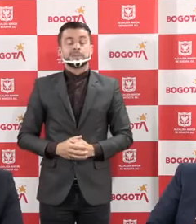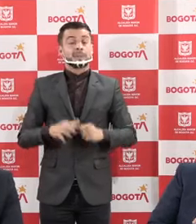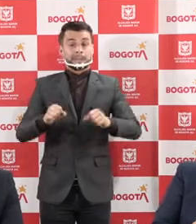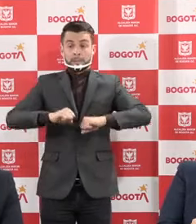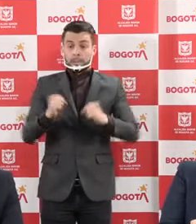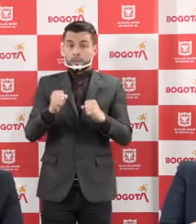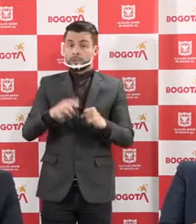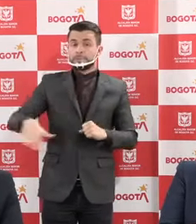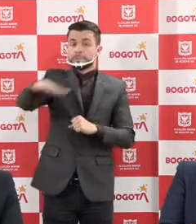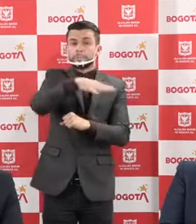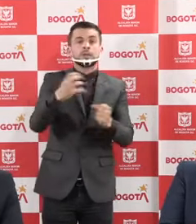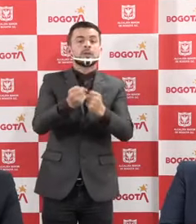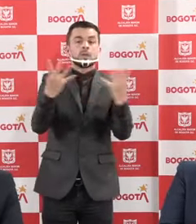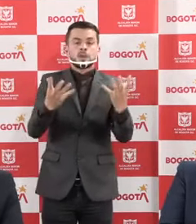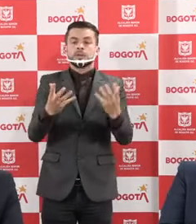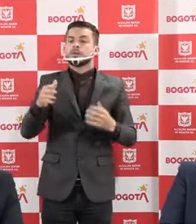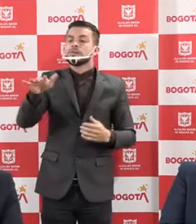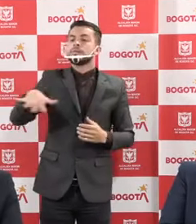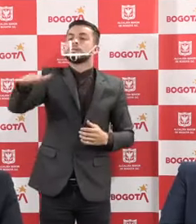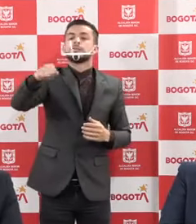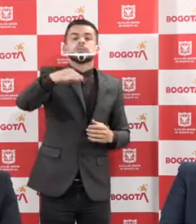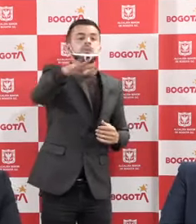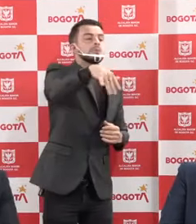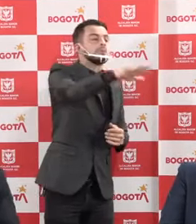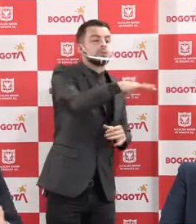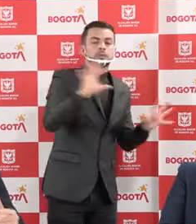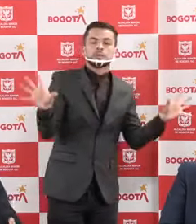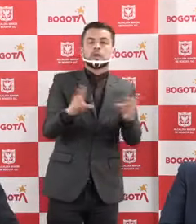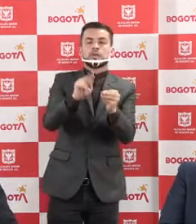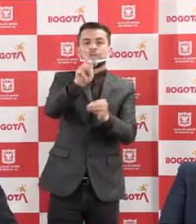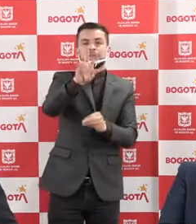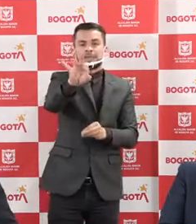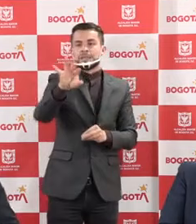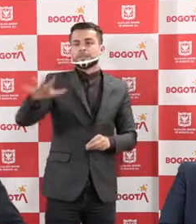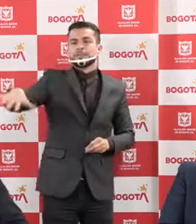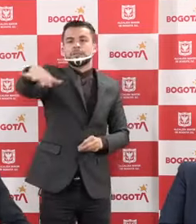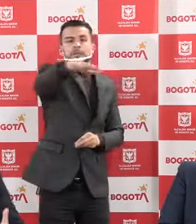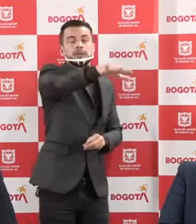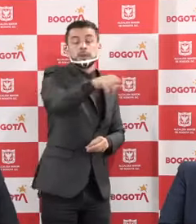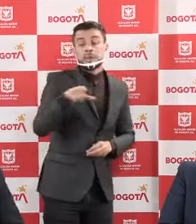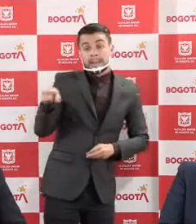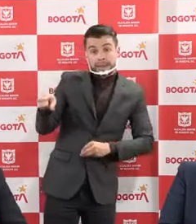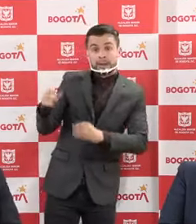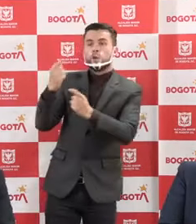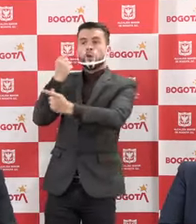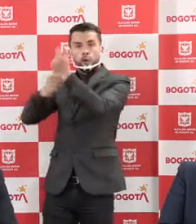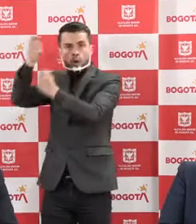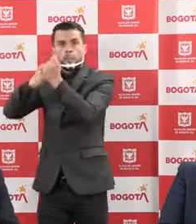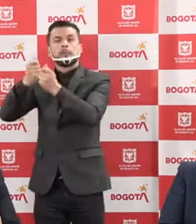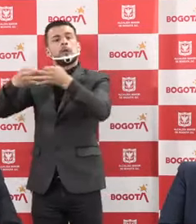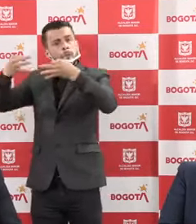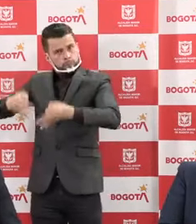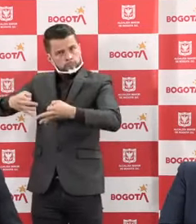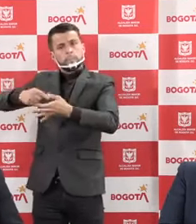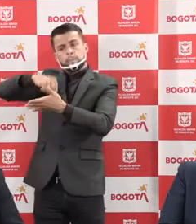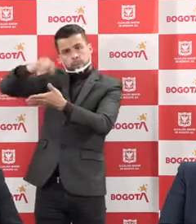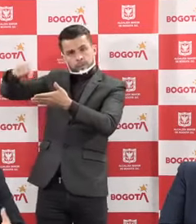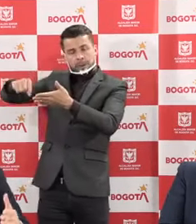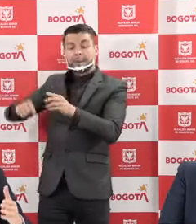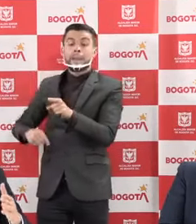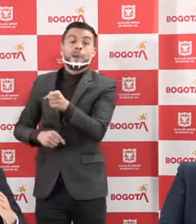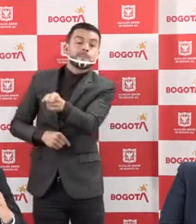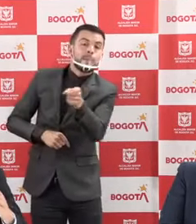bogotá tenemos 23 zonas de comercio popular donde hay comercio formal que convive de manera permanente con el comercio informal